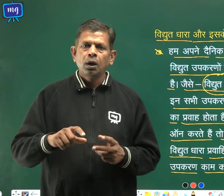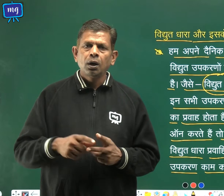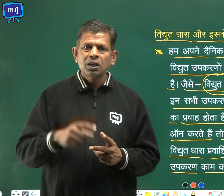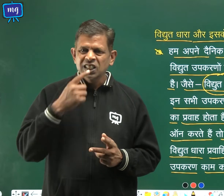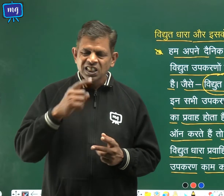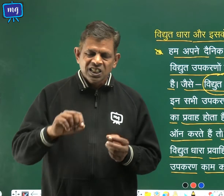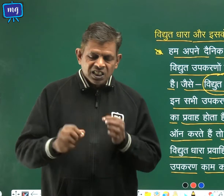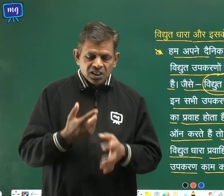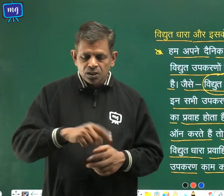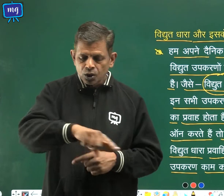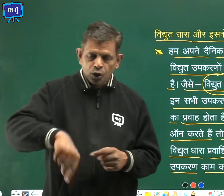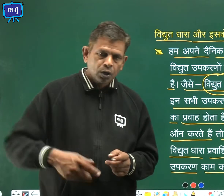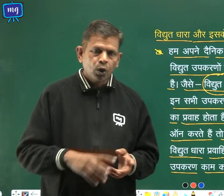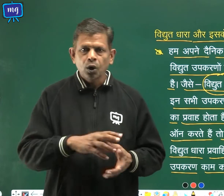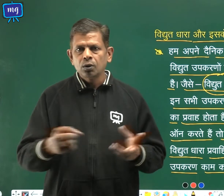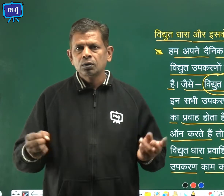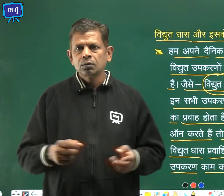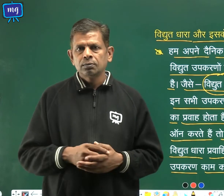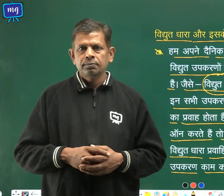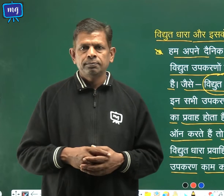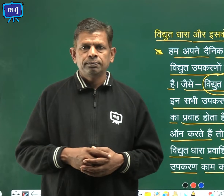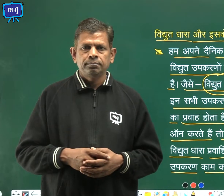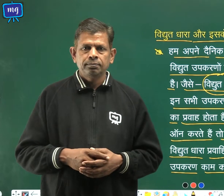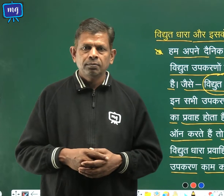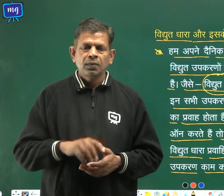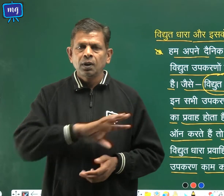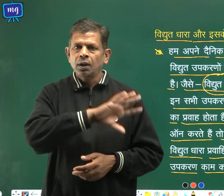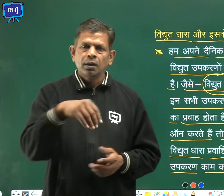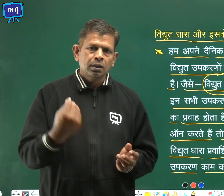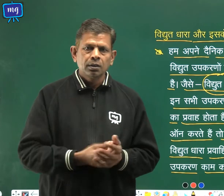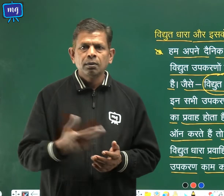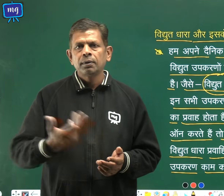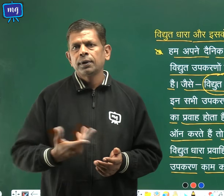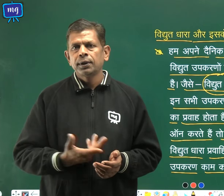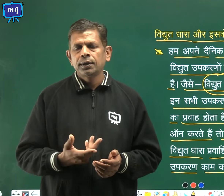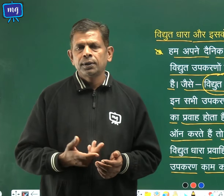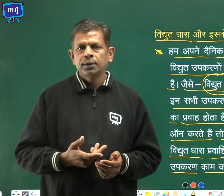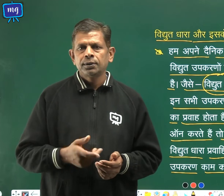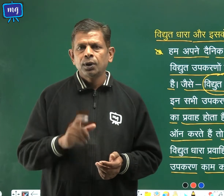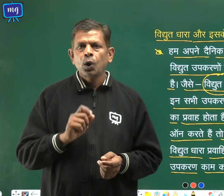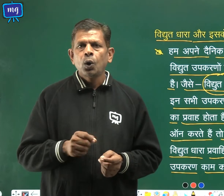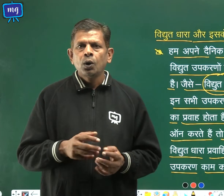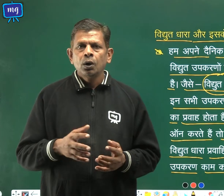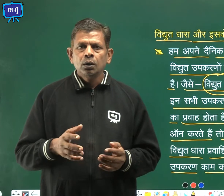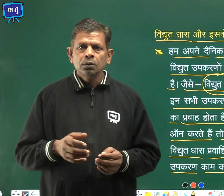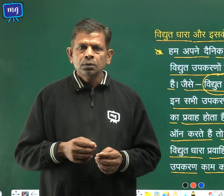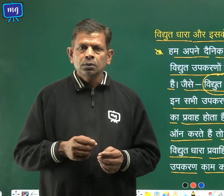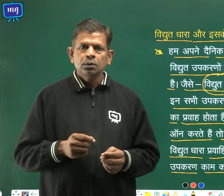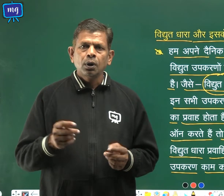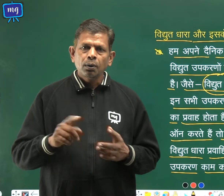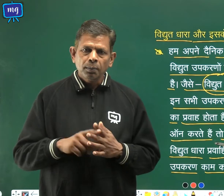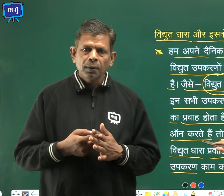हीटर और भी बहुत से। ये सब कैसे काम करते हैं? विद्युत धारा